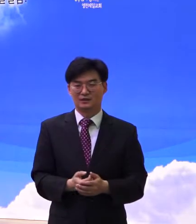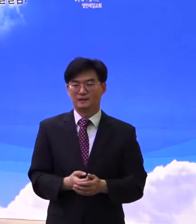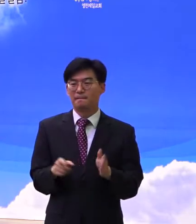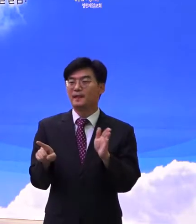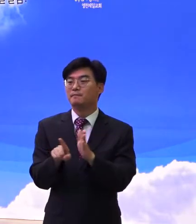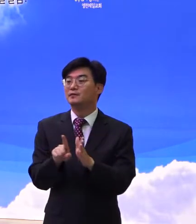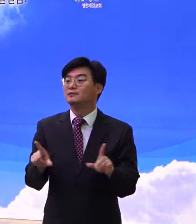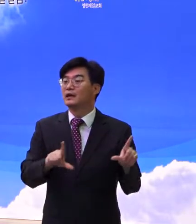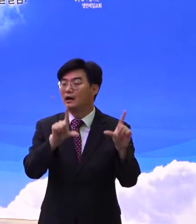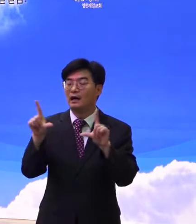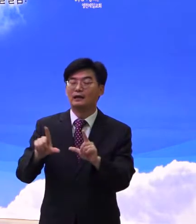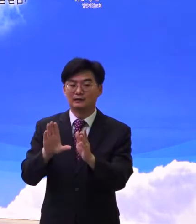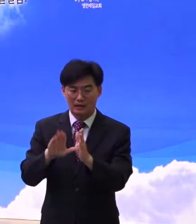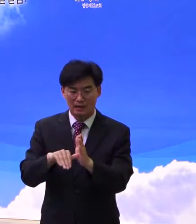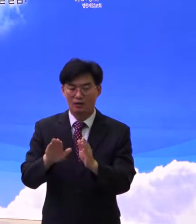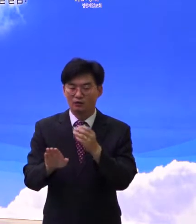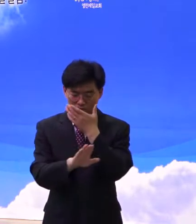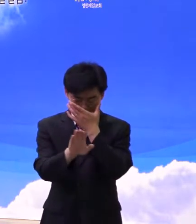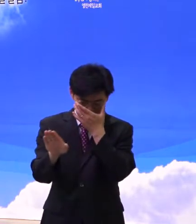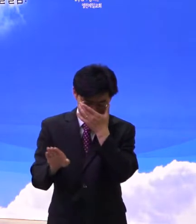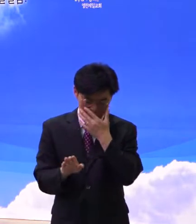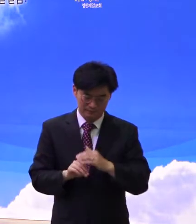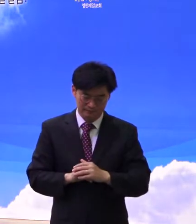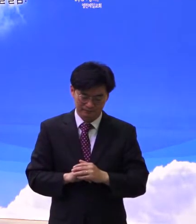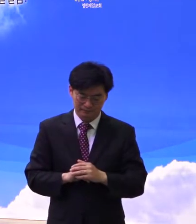신앙생활하는 우리의 문제가 바로 이런 것입니다.